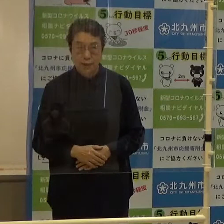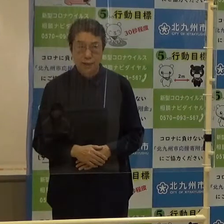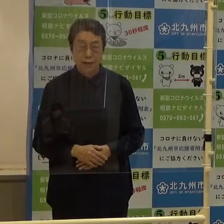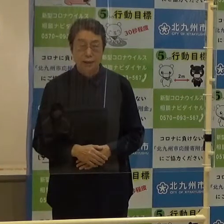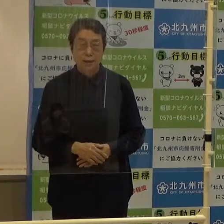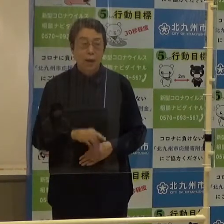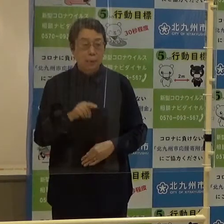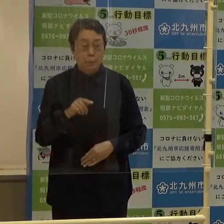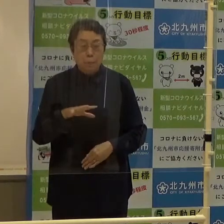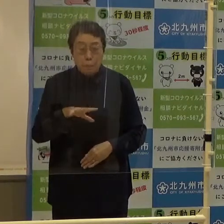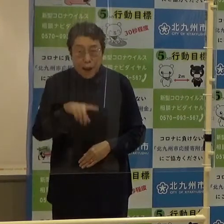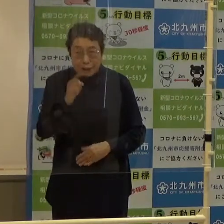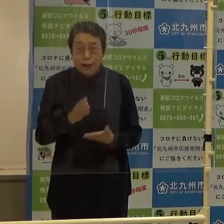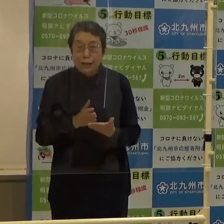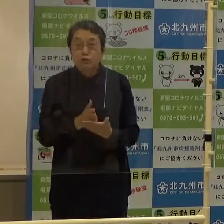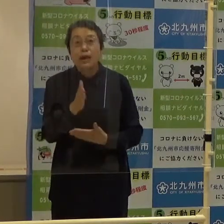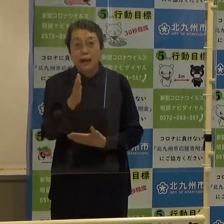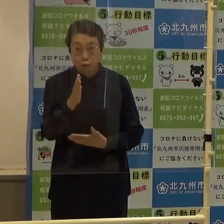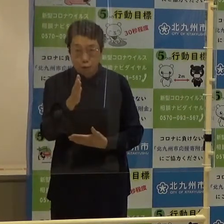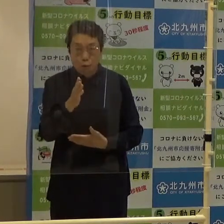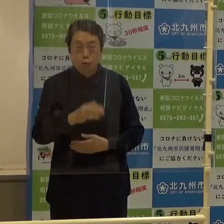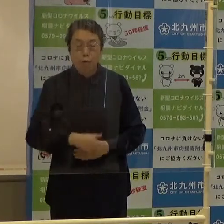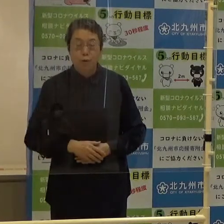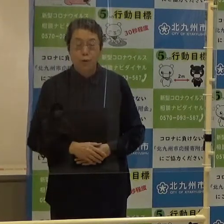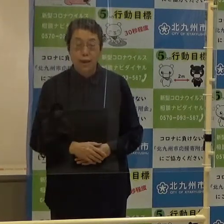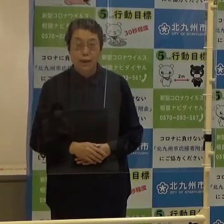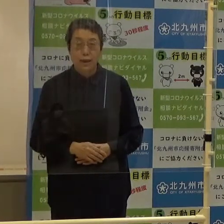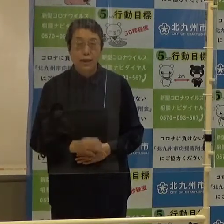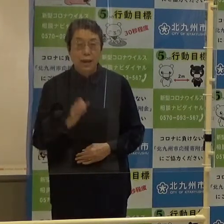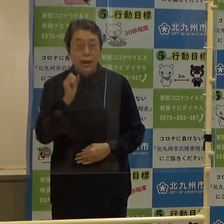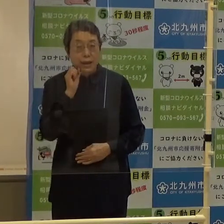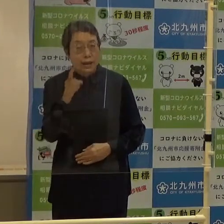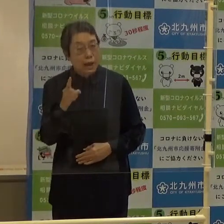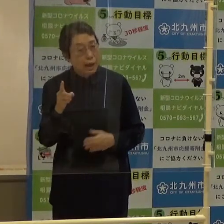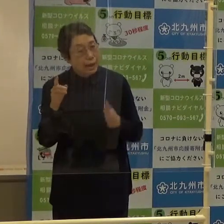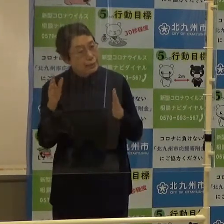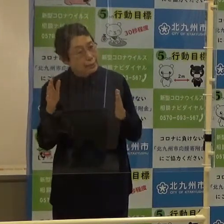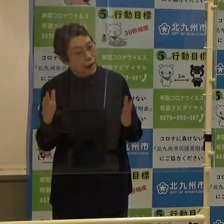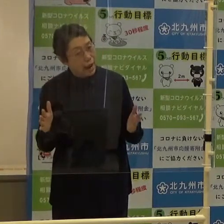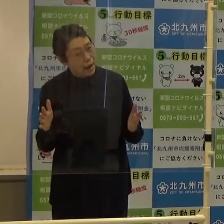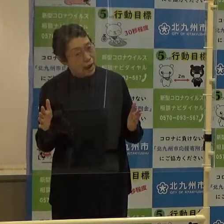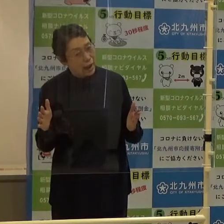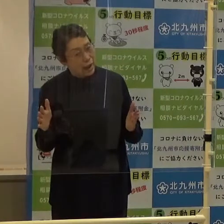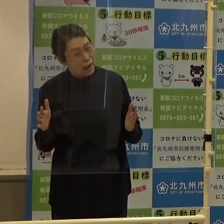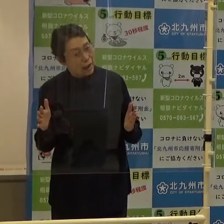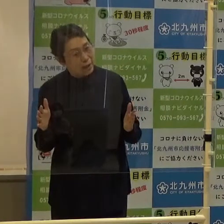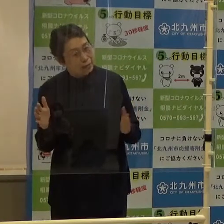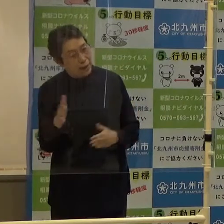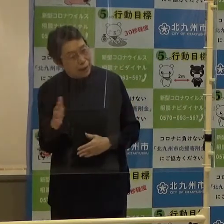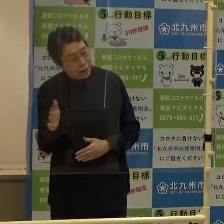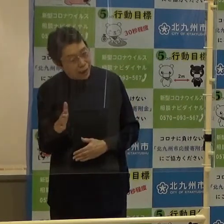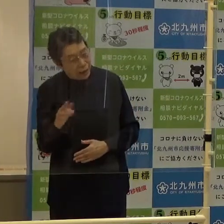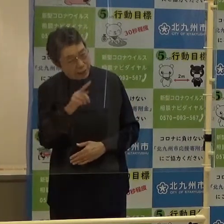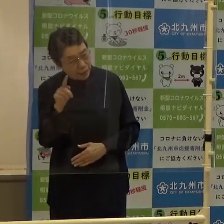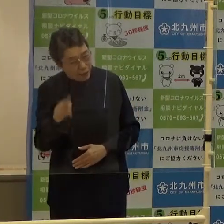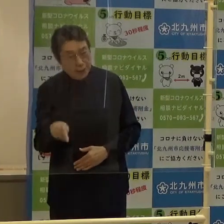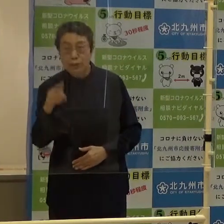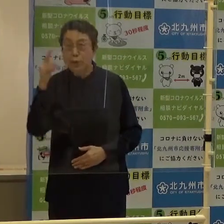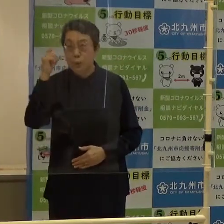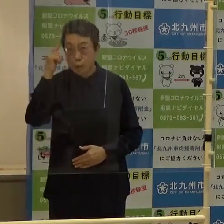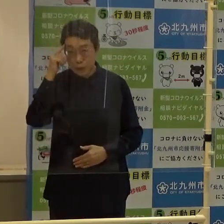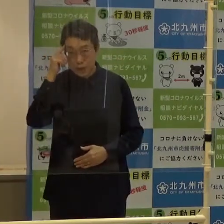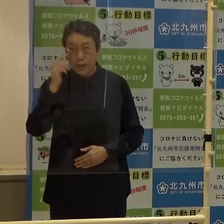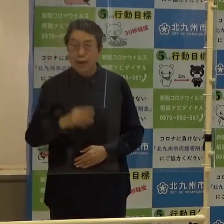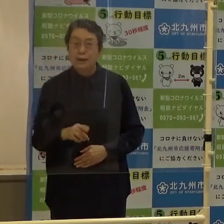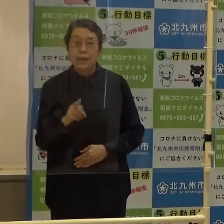ずこれでスタートして、そうなると一月というのが一つの目処かな。その時点でさらにもっと